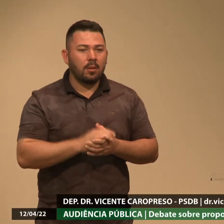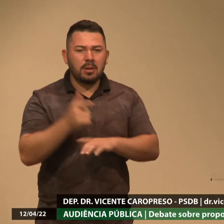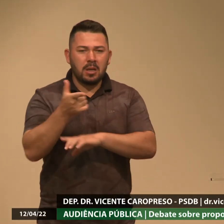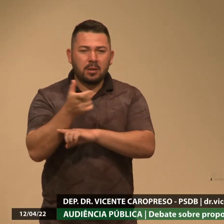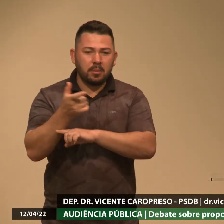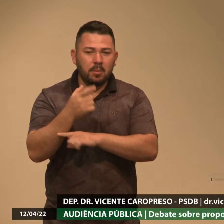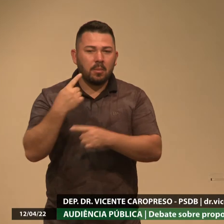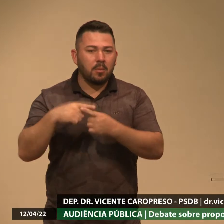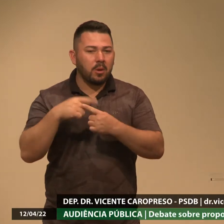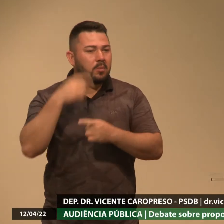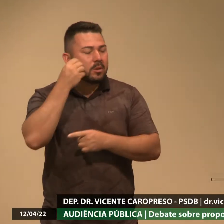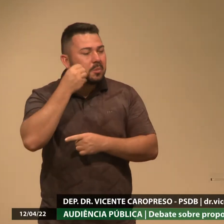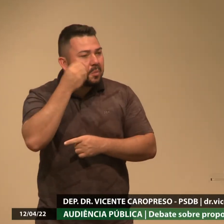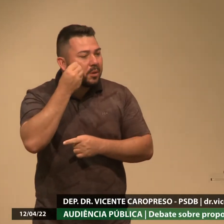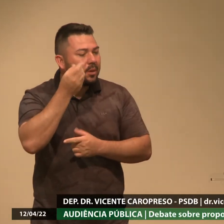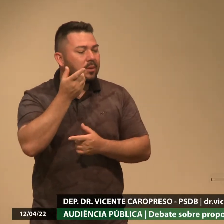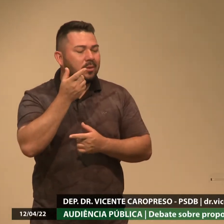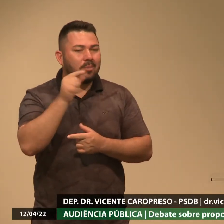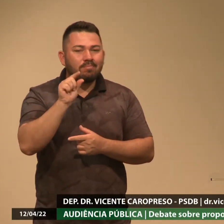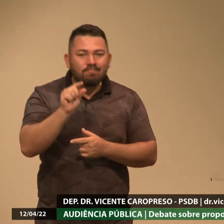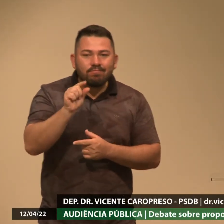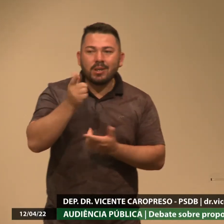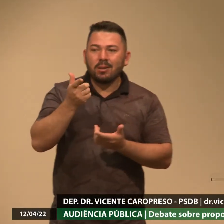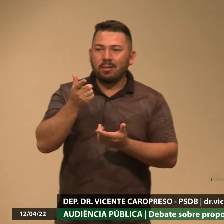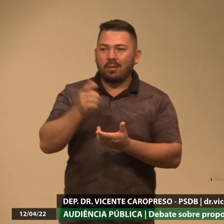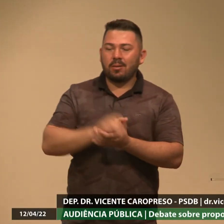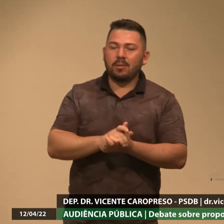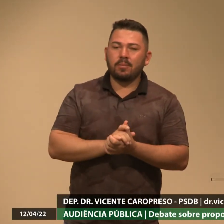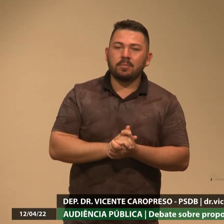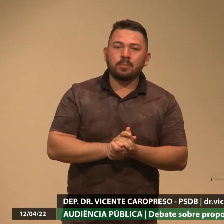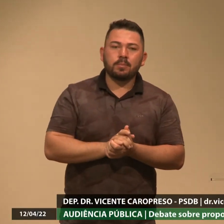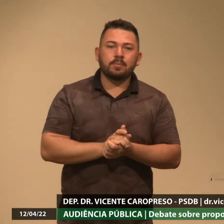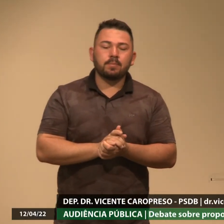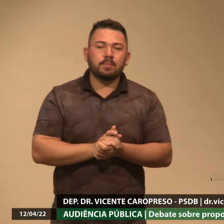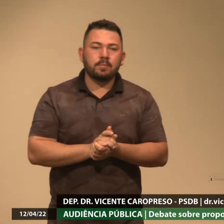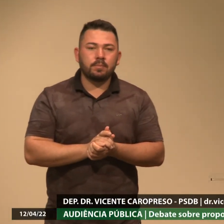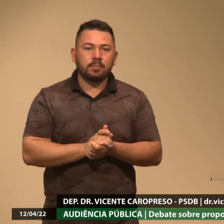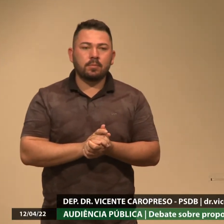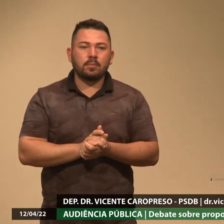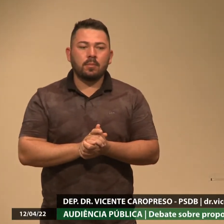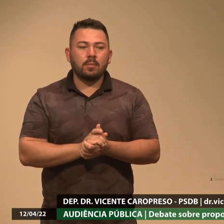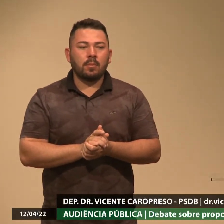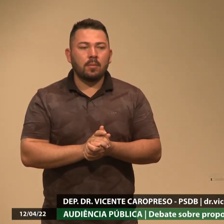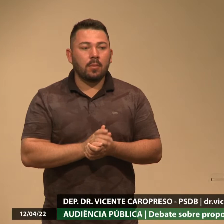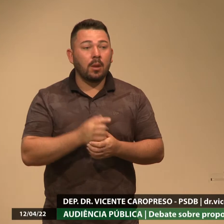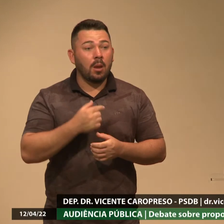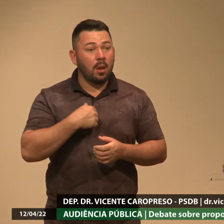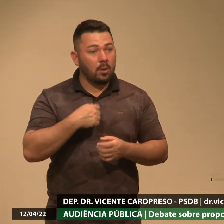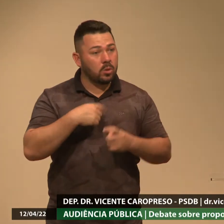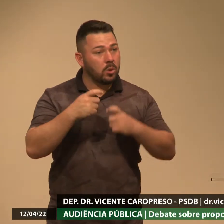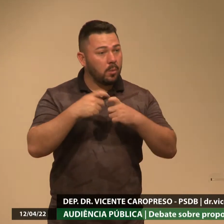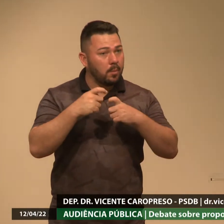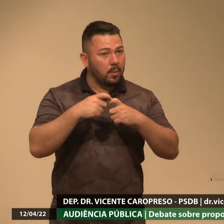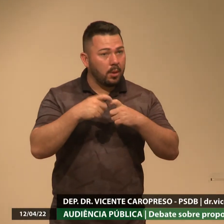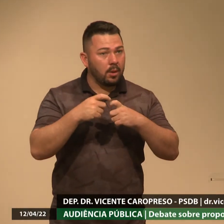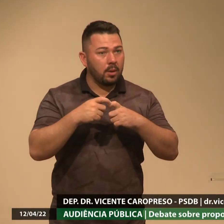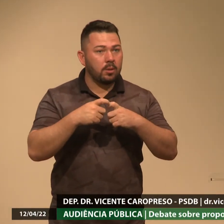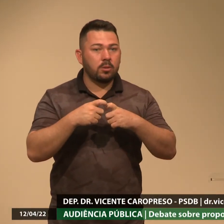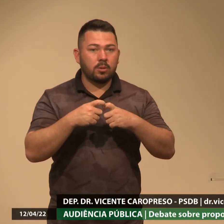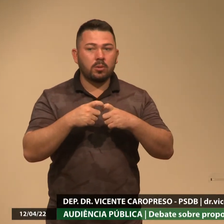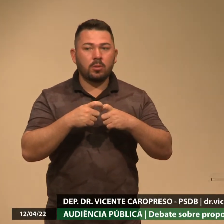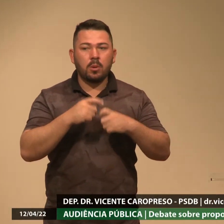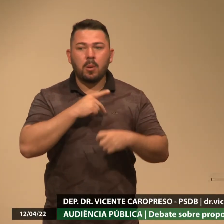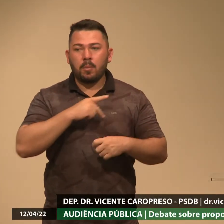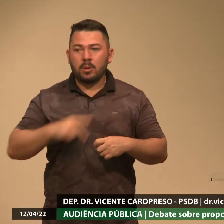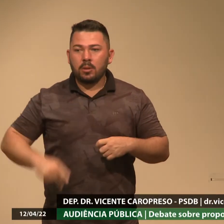tiro depois vou dizer a minha experiência pequena que eu tive e eu sou médico e presidente da Comissão